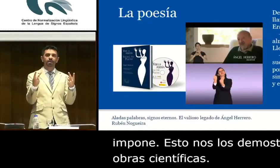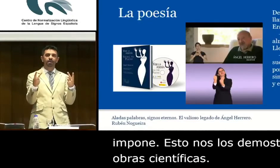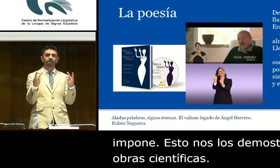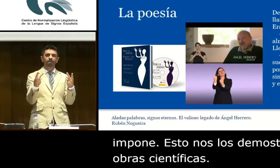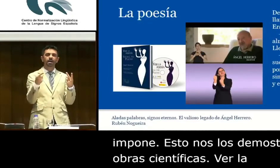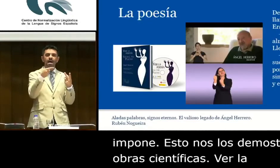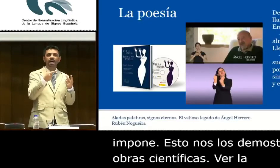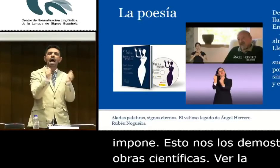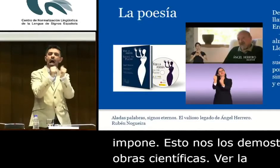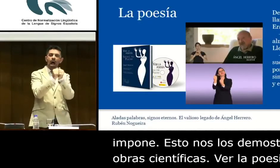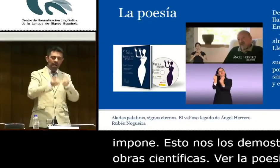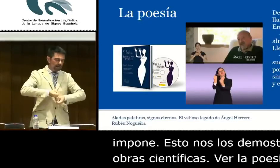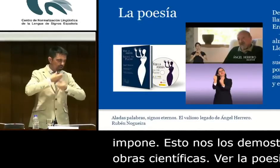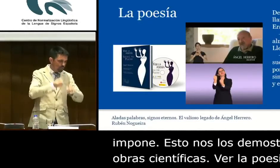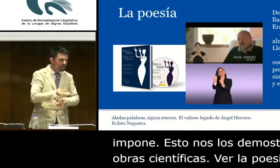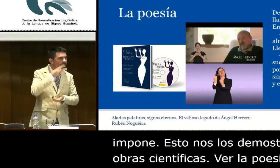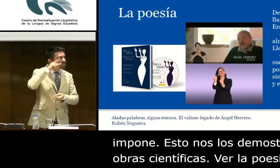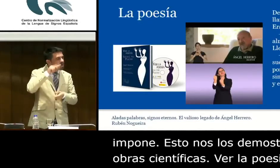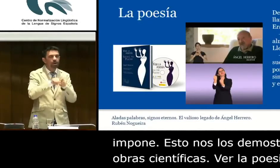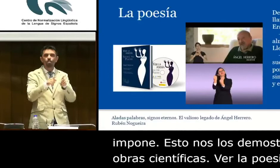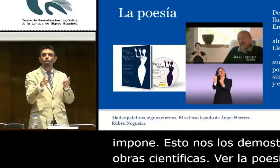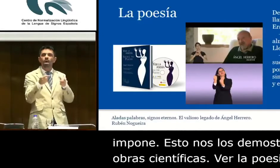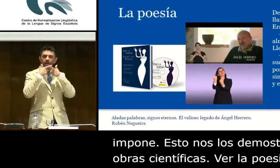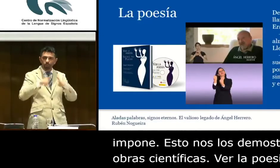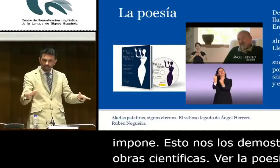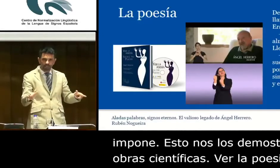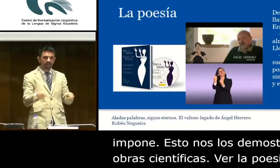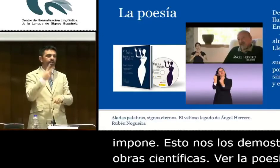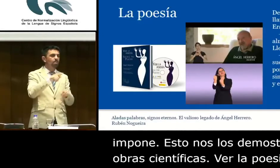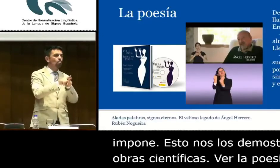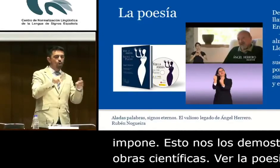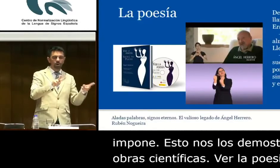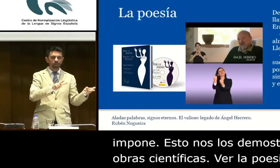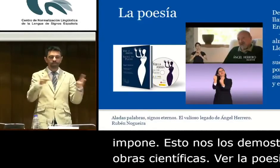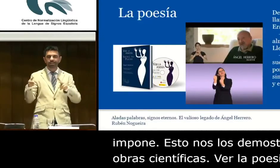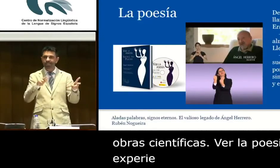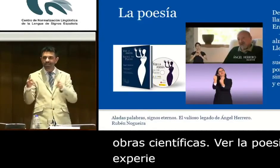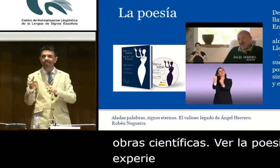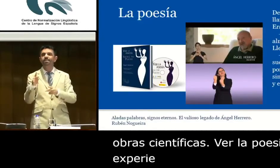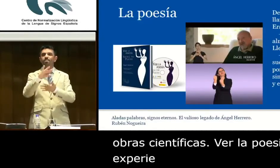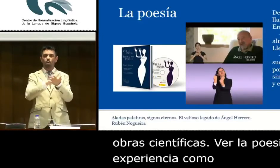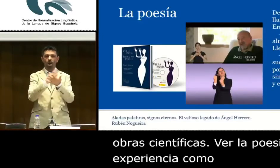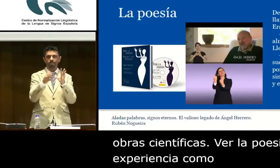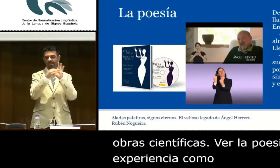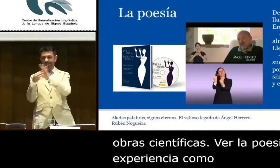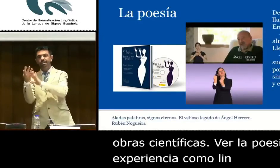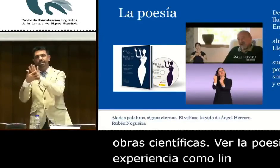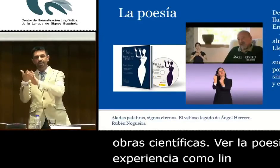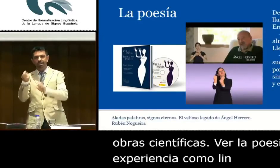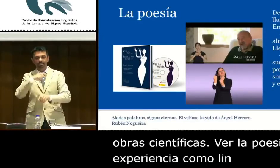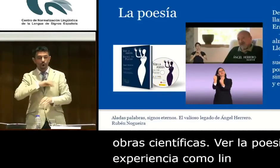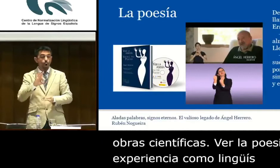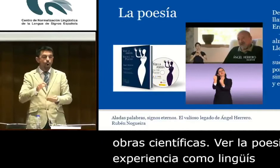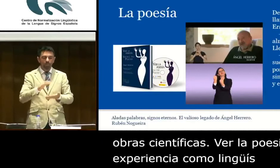donde su experiencia como lingüista, traductor de poemas a la LSE y la propia emoción vital